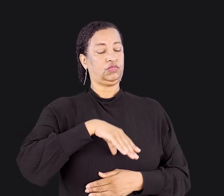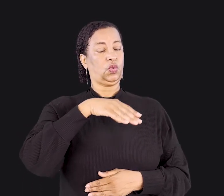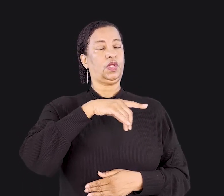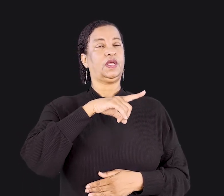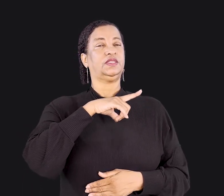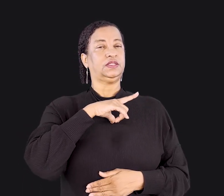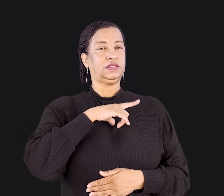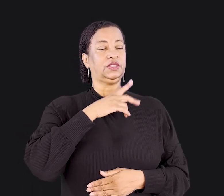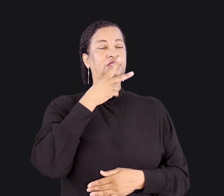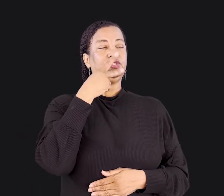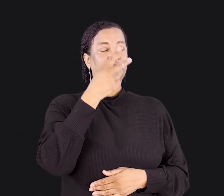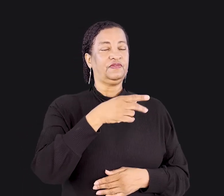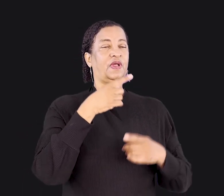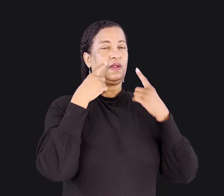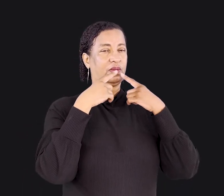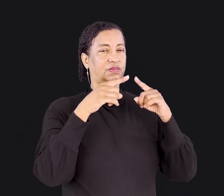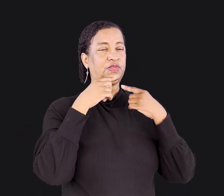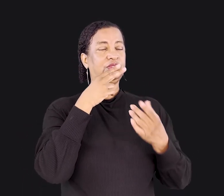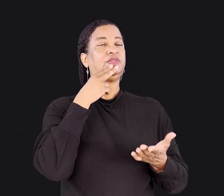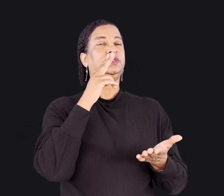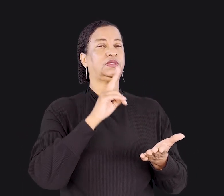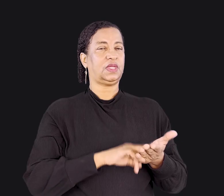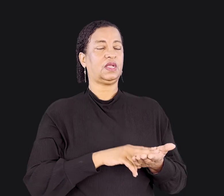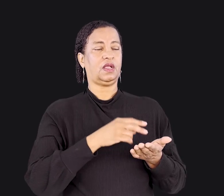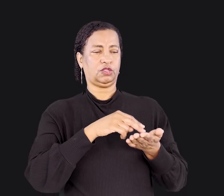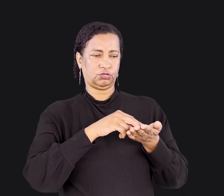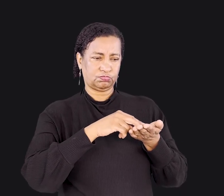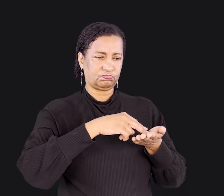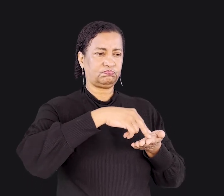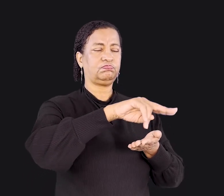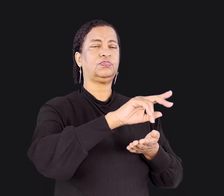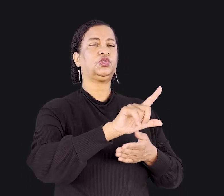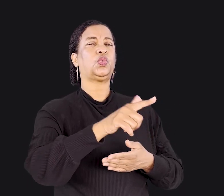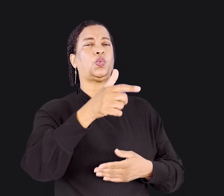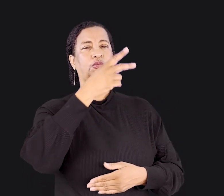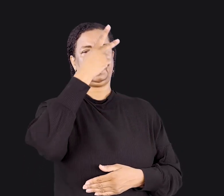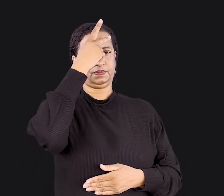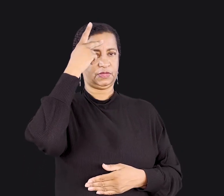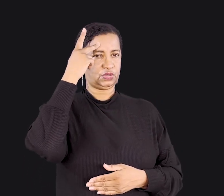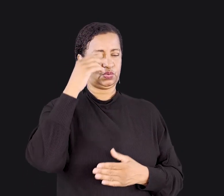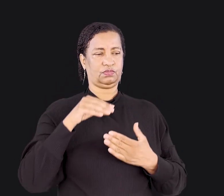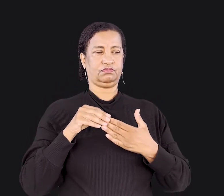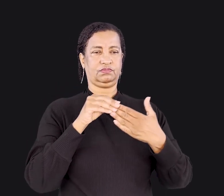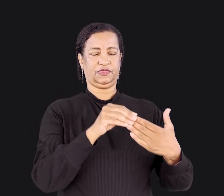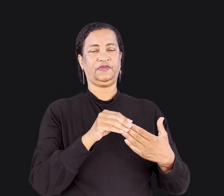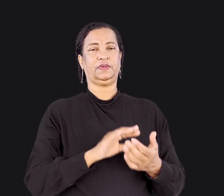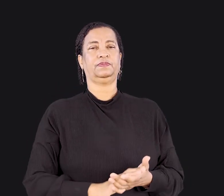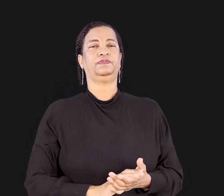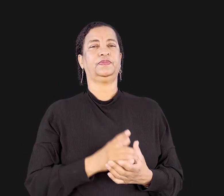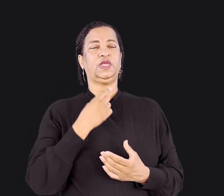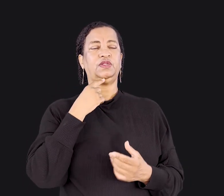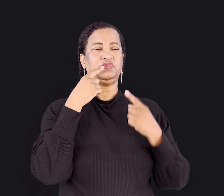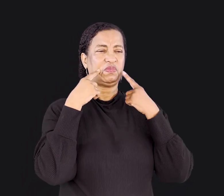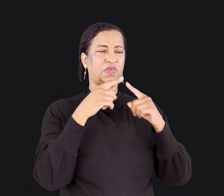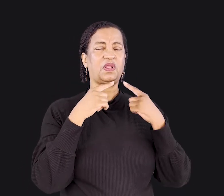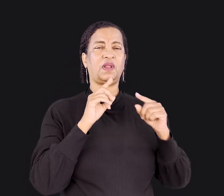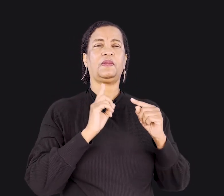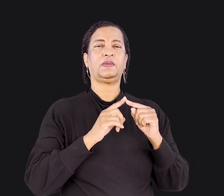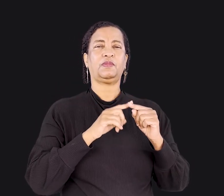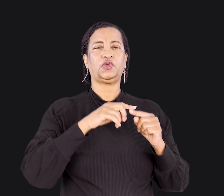coragem de mencionar essas críticas em sua carta e enviá-la através de outra pessoa. Ele tinha sido criticado por ter enviado a primeira carta,